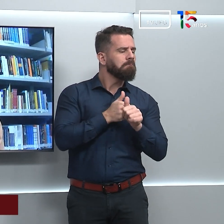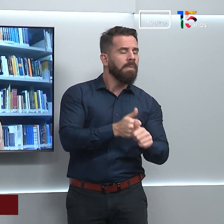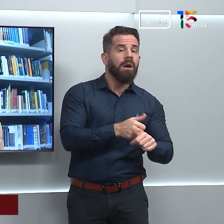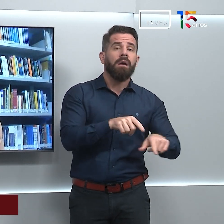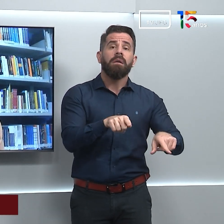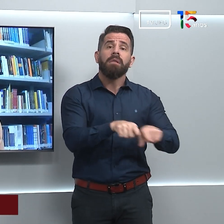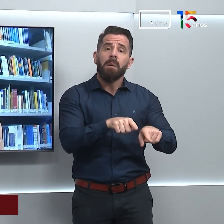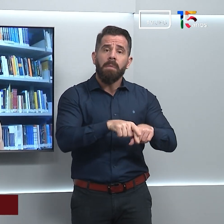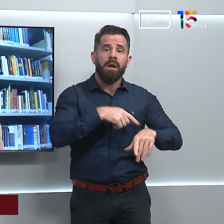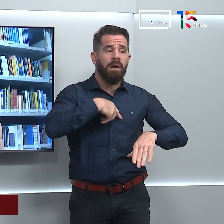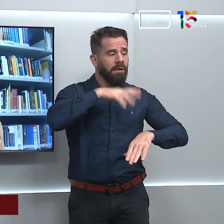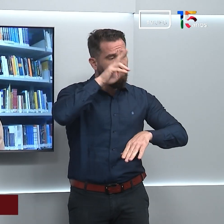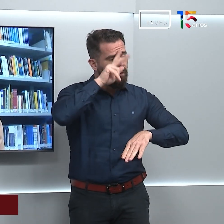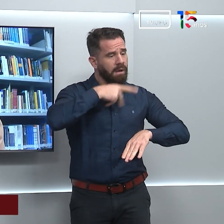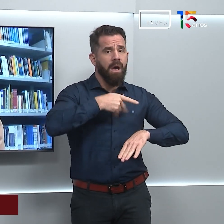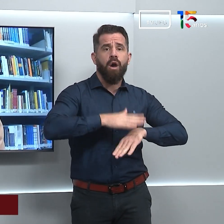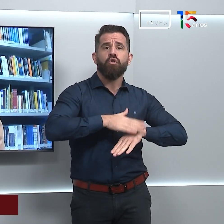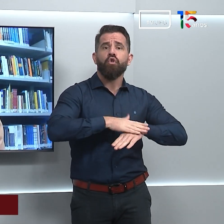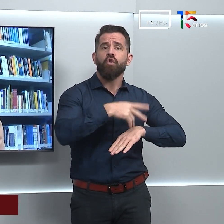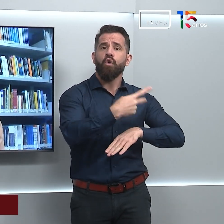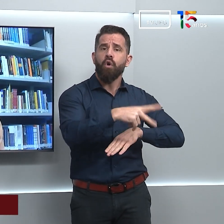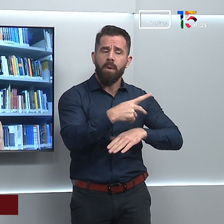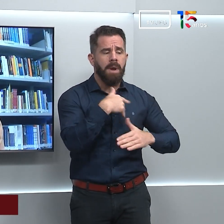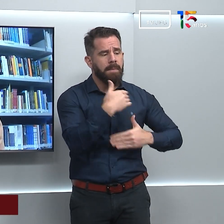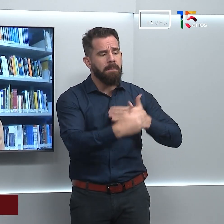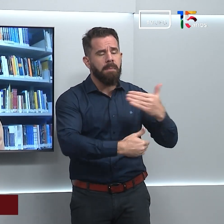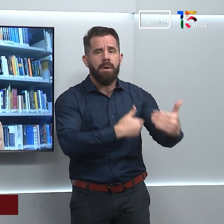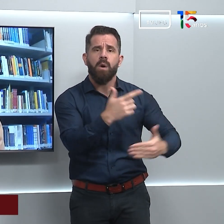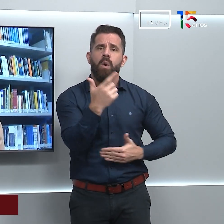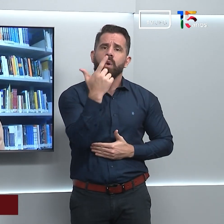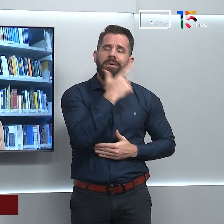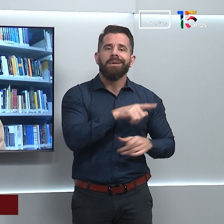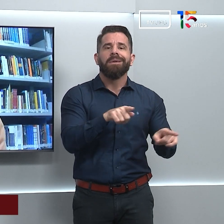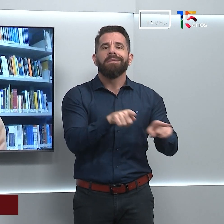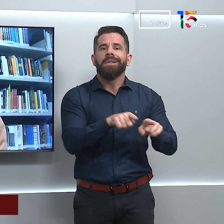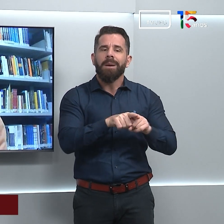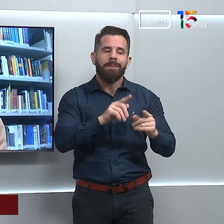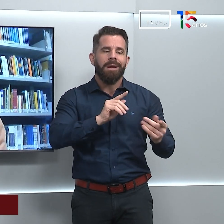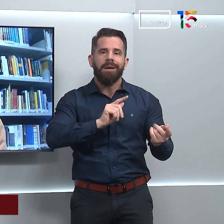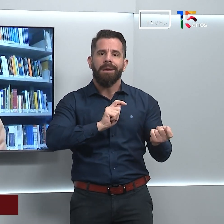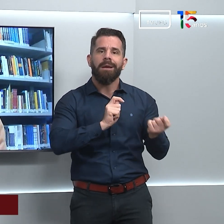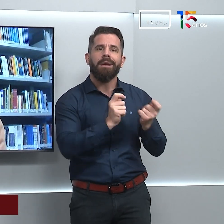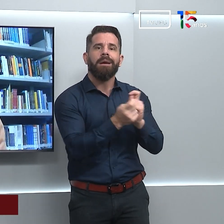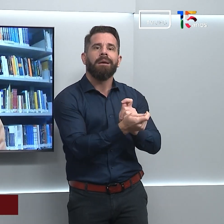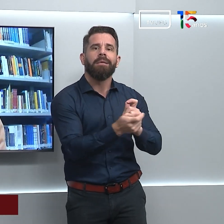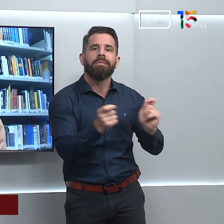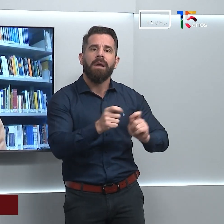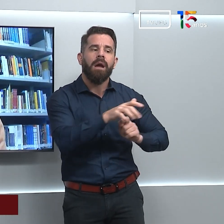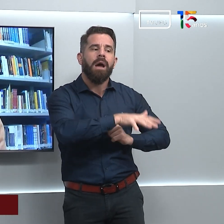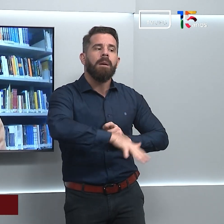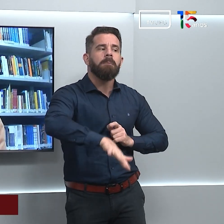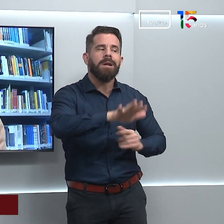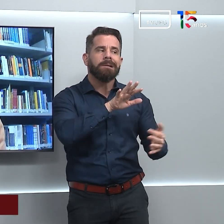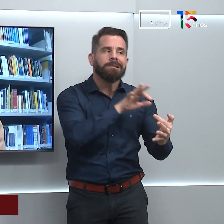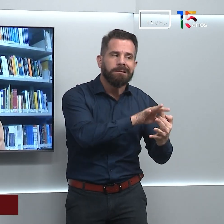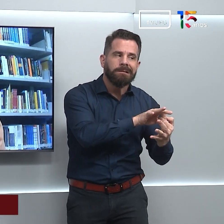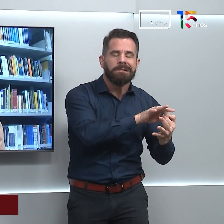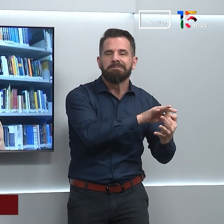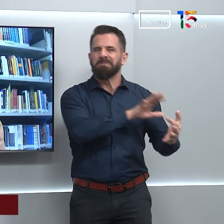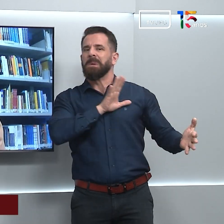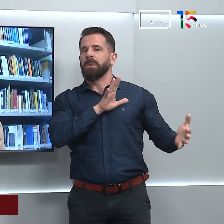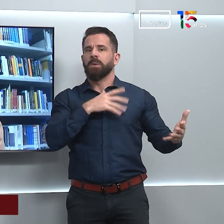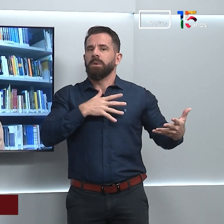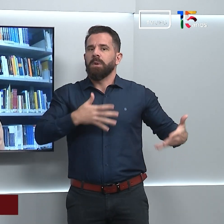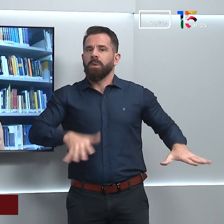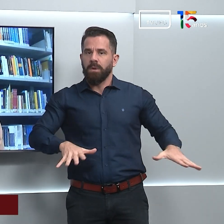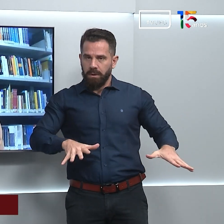desenvolve suas habilidades e resiliência para estar nesse ambiente. Então, a gente reforça que o benefício ele tem